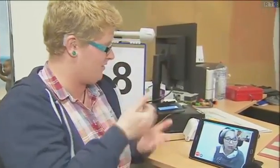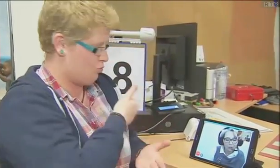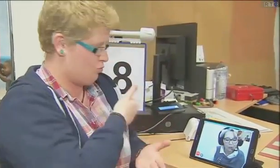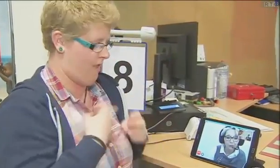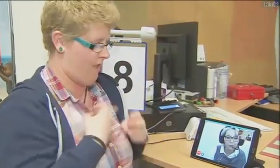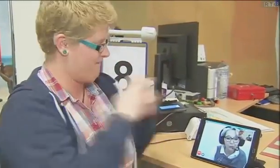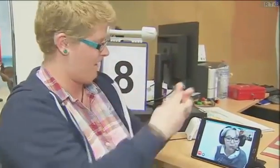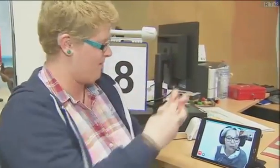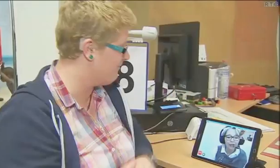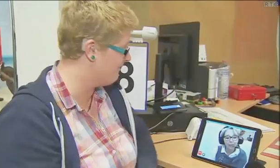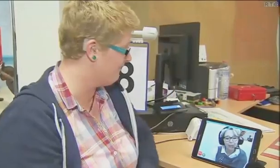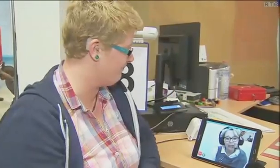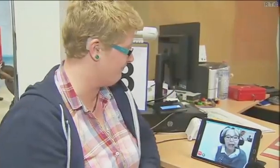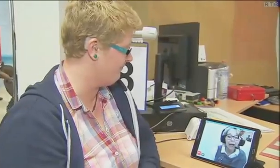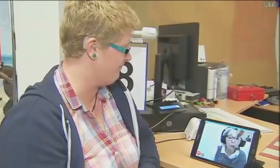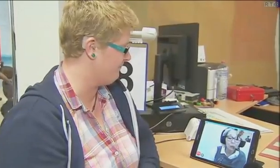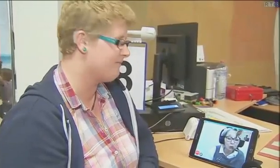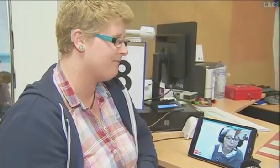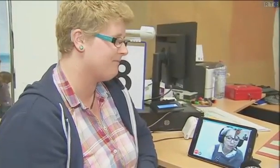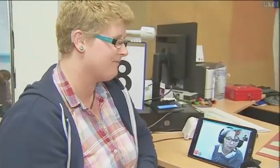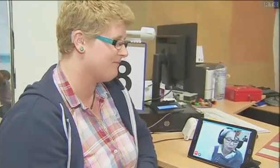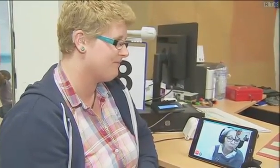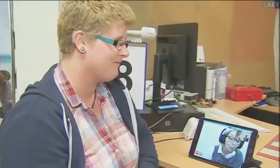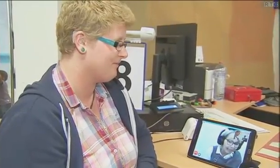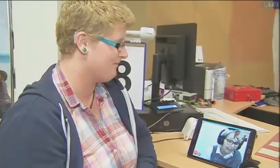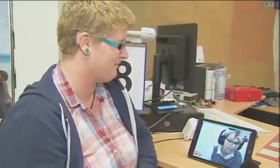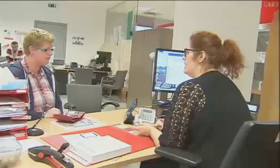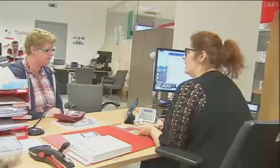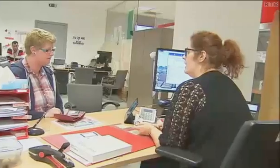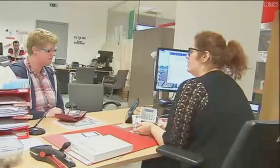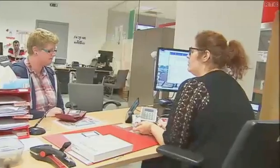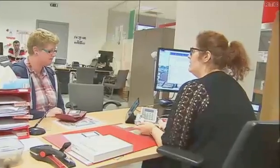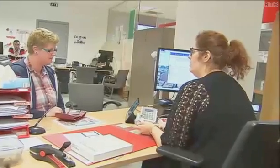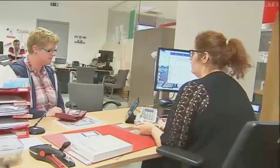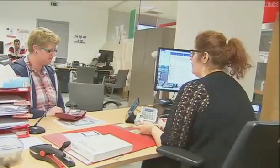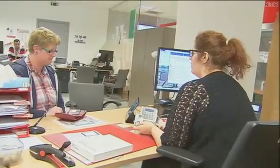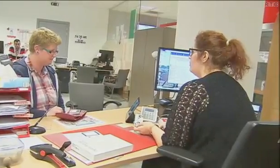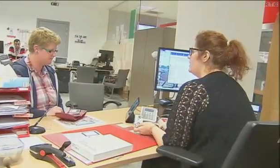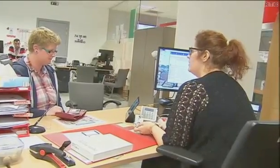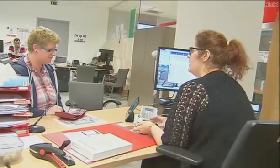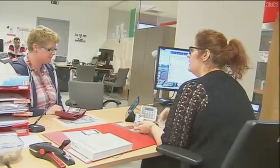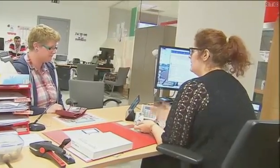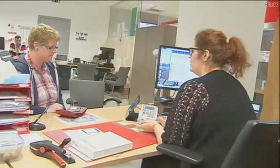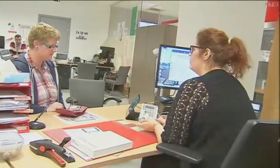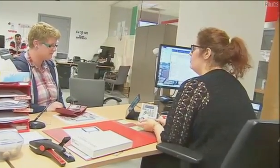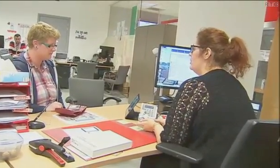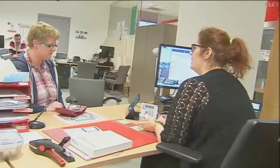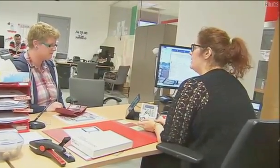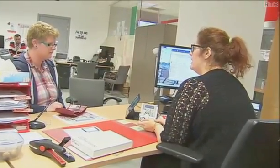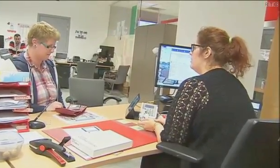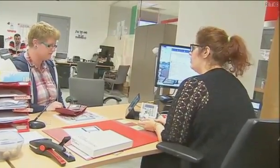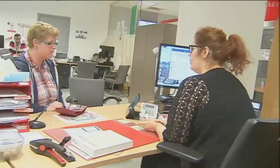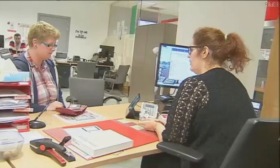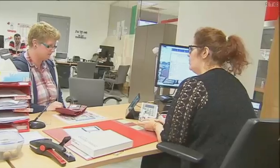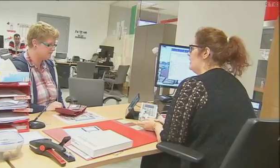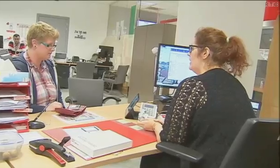droite sans devoir faire appel à d'autres personnes pour m'aider. Ce système facilite la communication